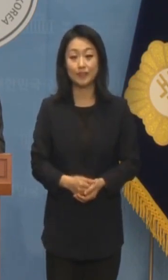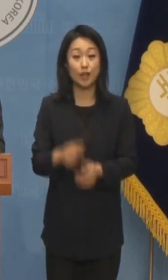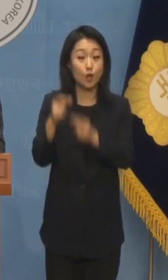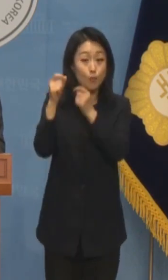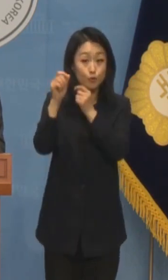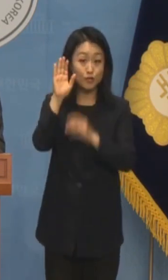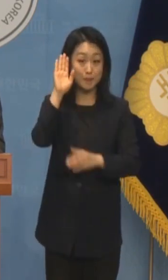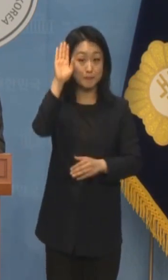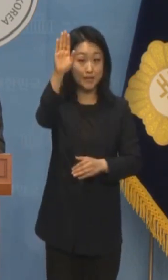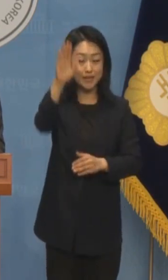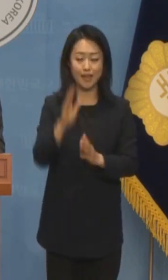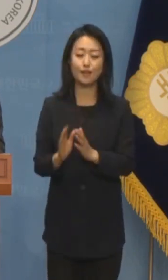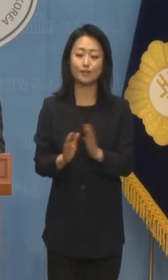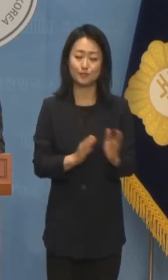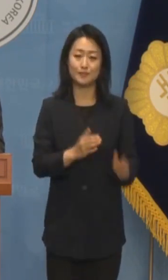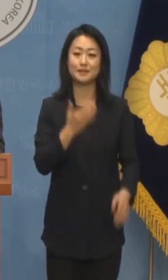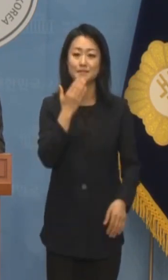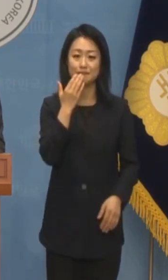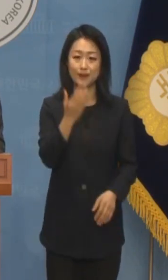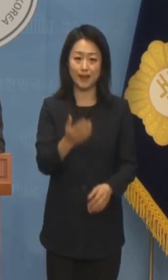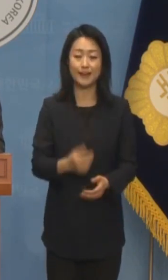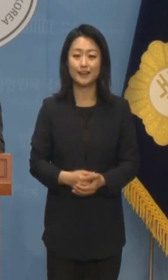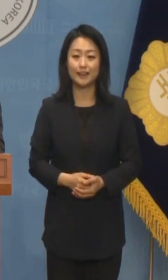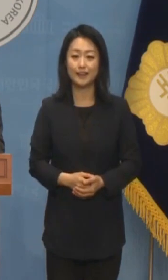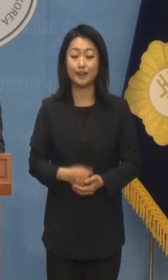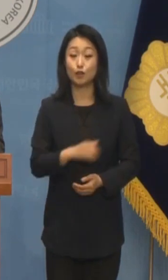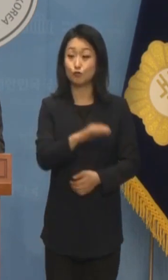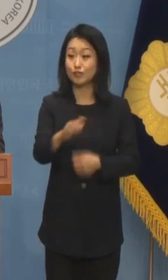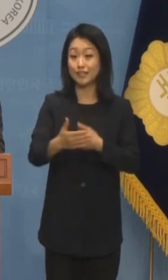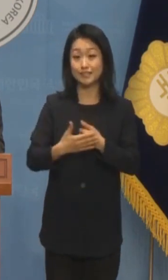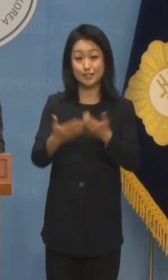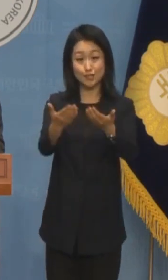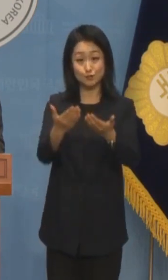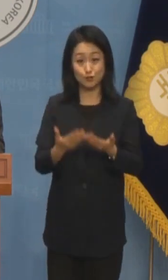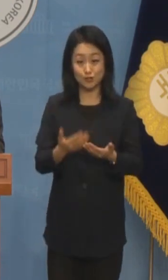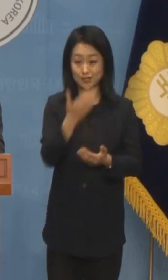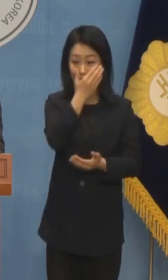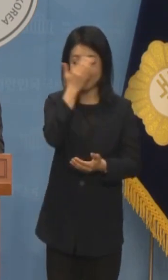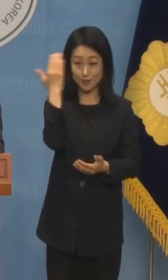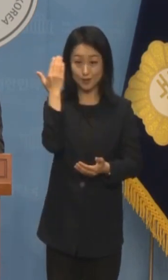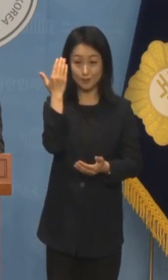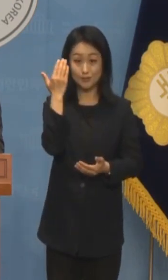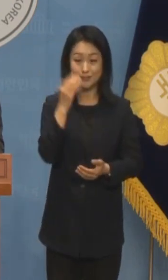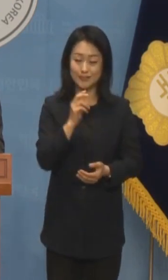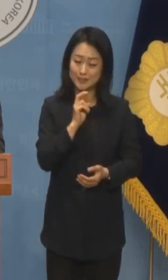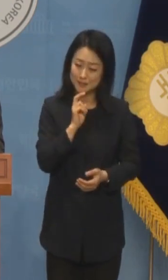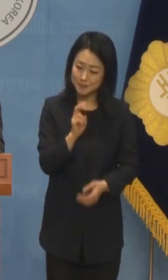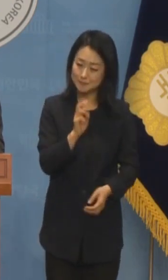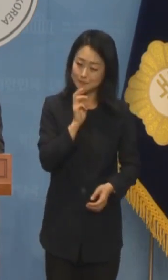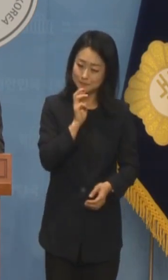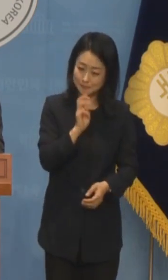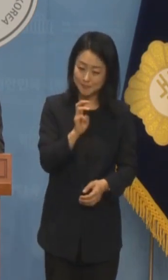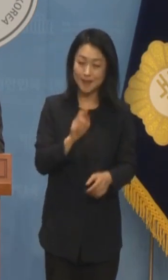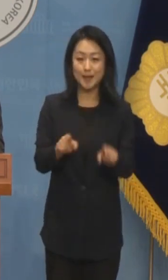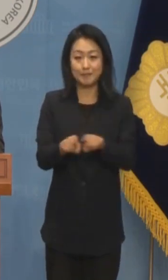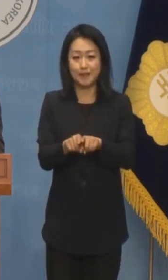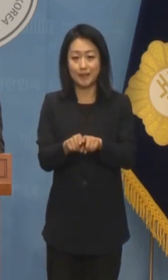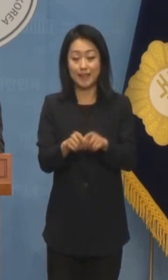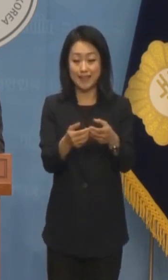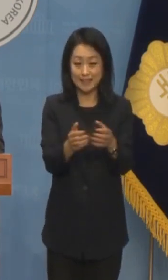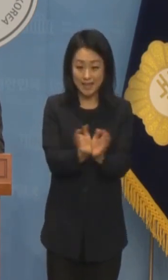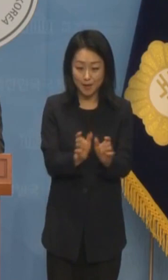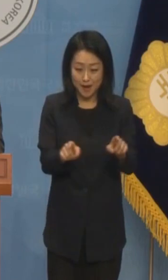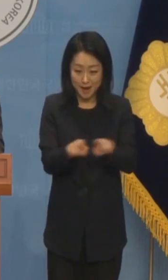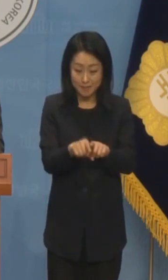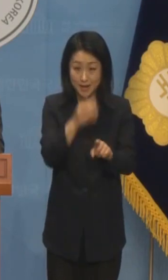보수의 미래를 준비해야 합니다. 우리를 지지했던 2030 세대가 돌아서고 당과 함께했던